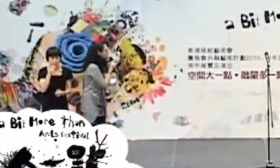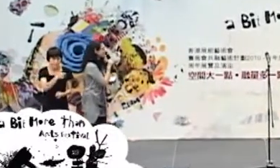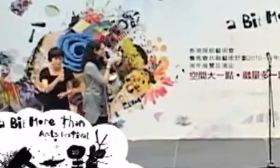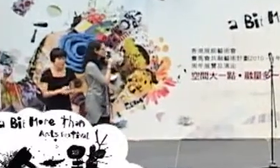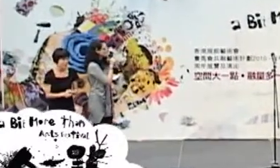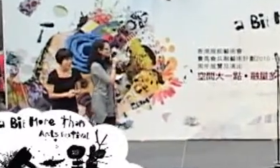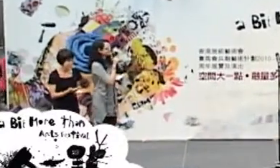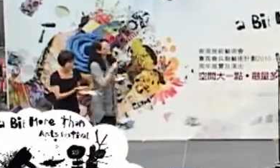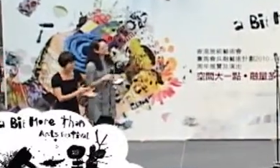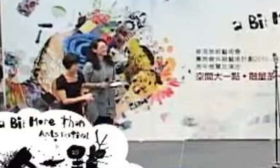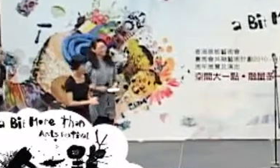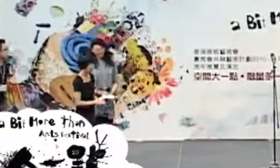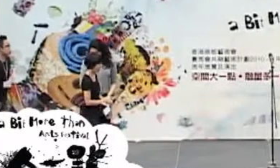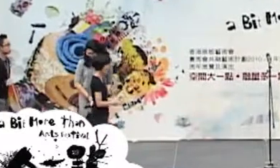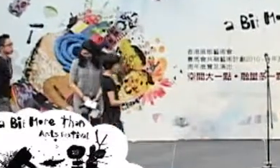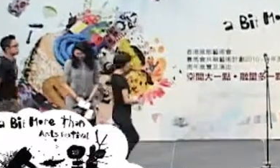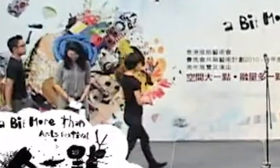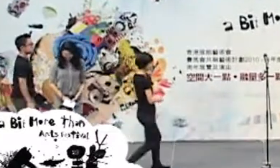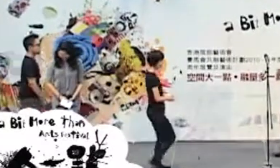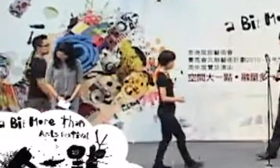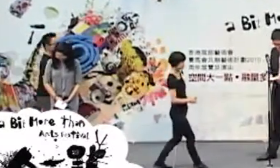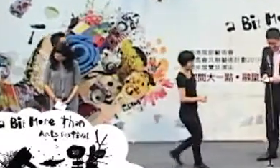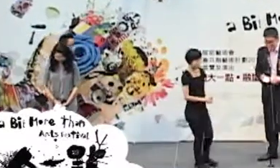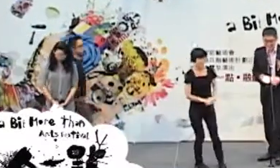辭嘅，有請蘇生。